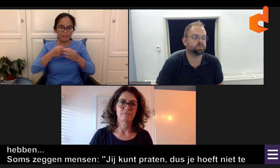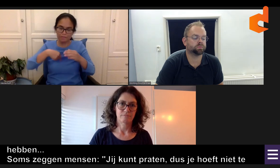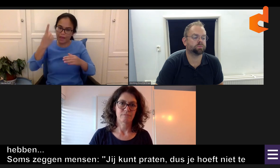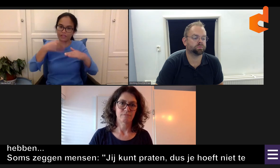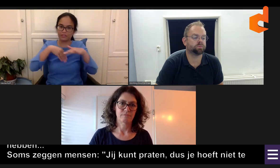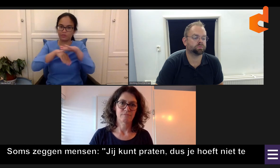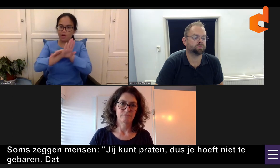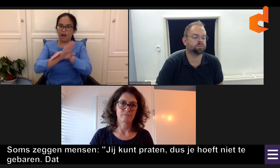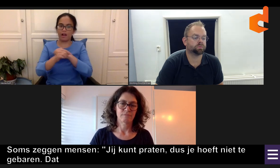identiteit.